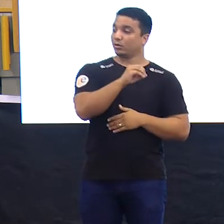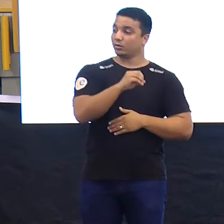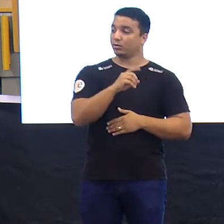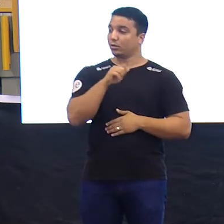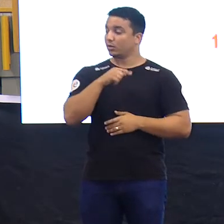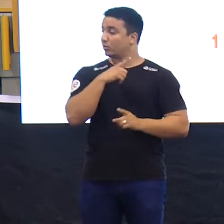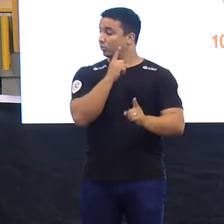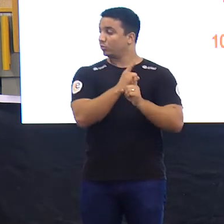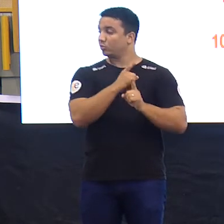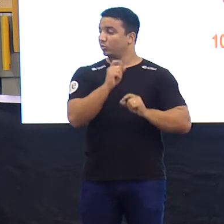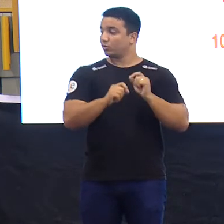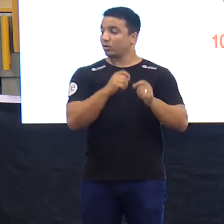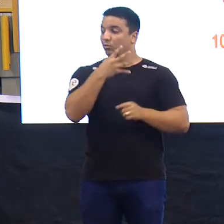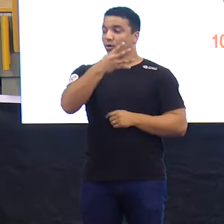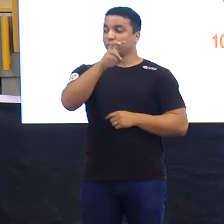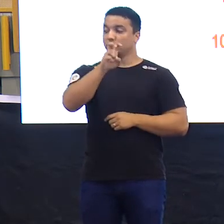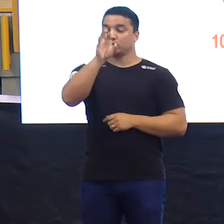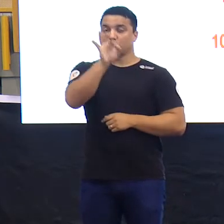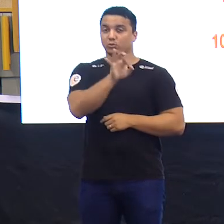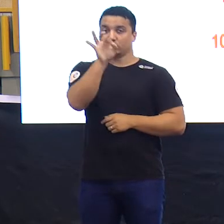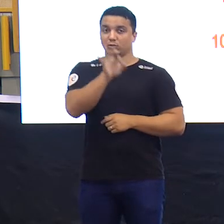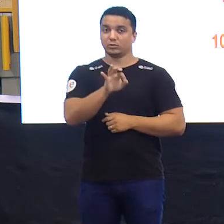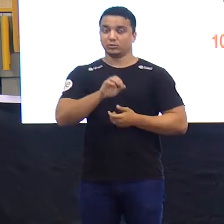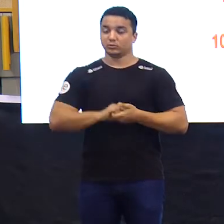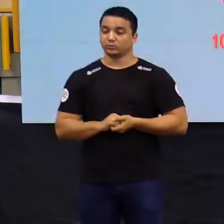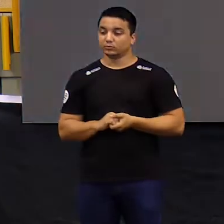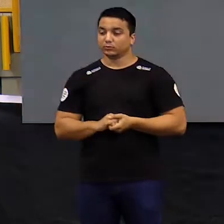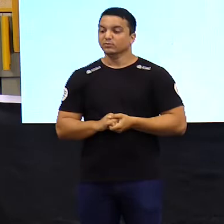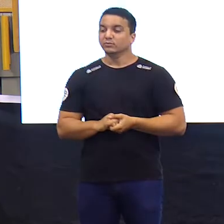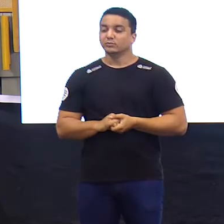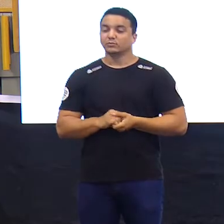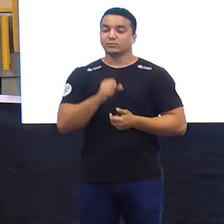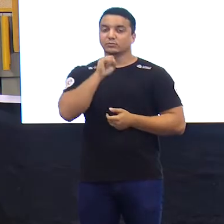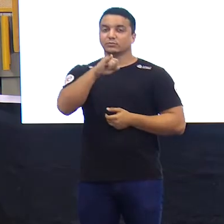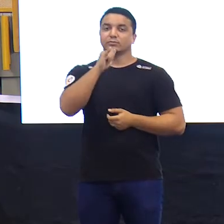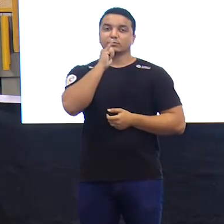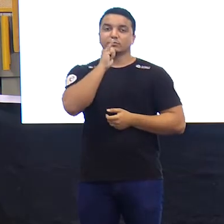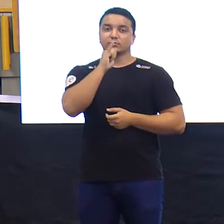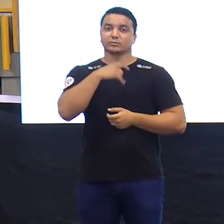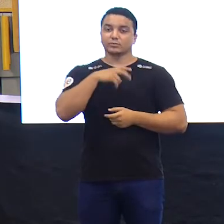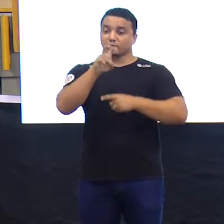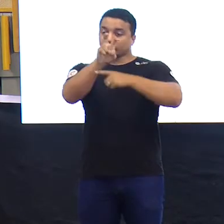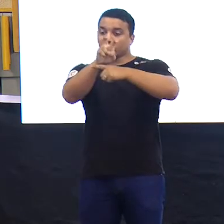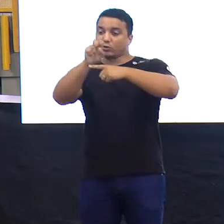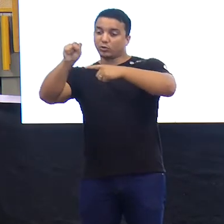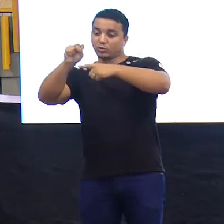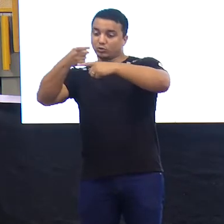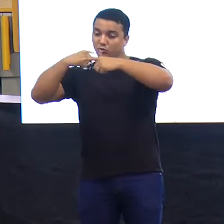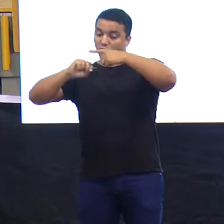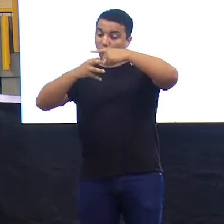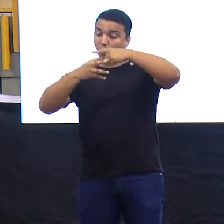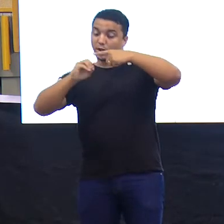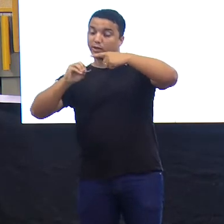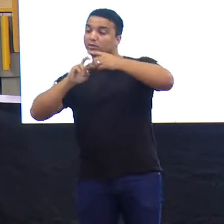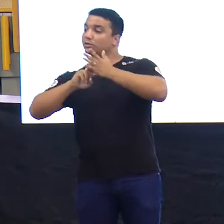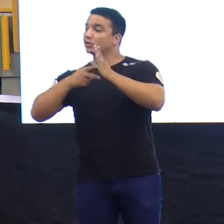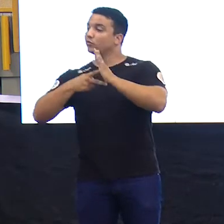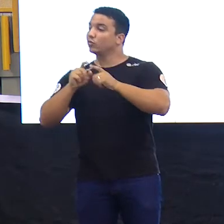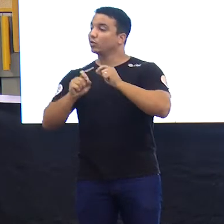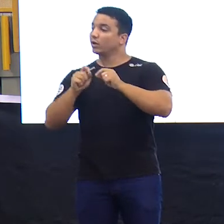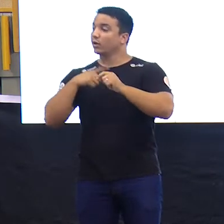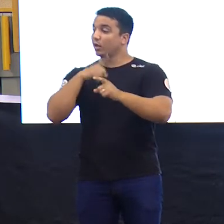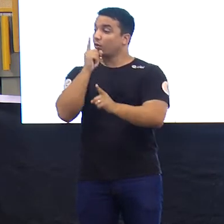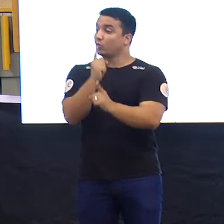e encontrei 45%. Quando eu pego 58 em cima de 40, eu